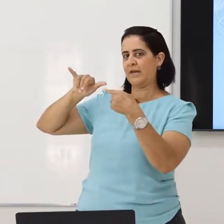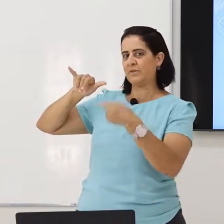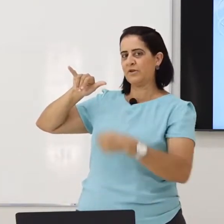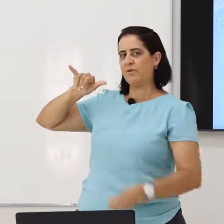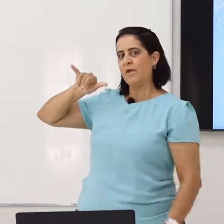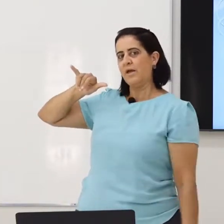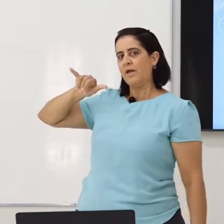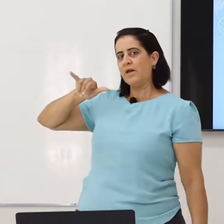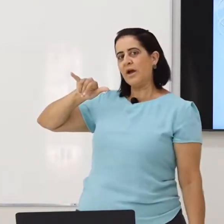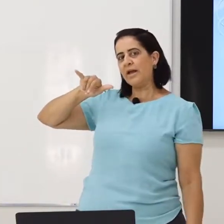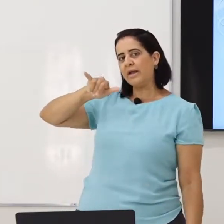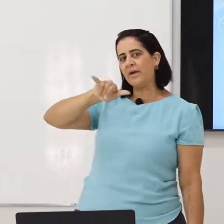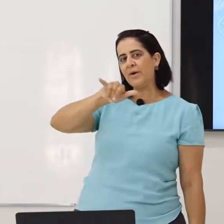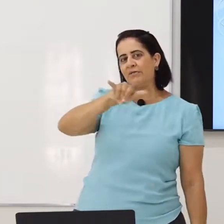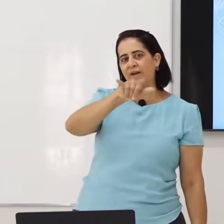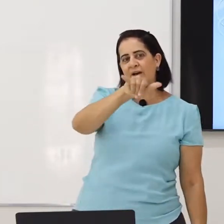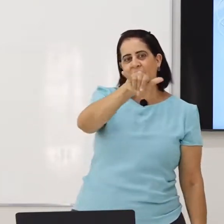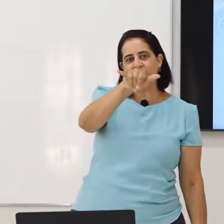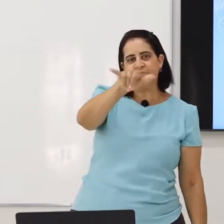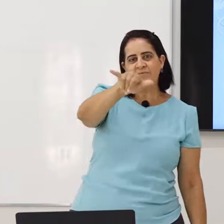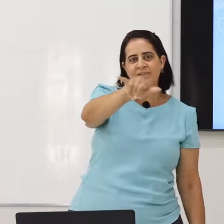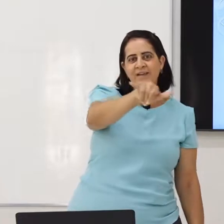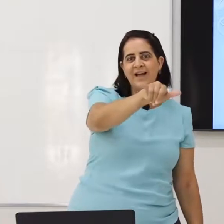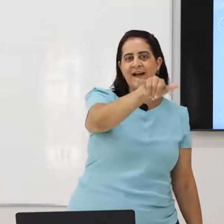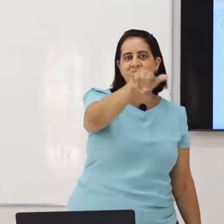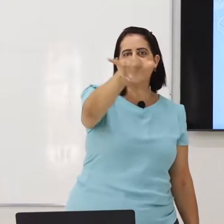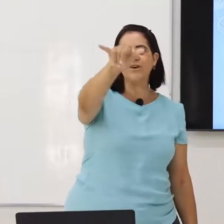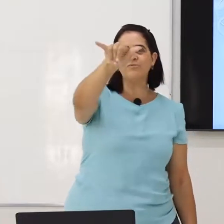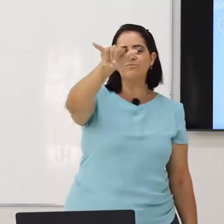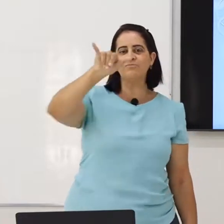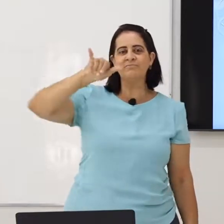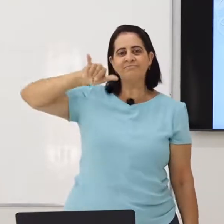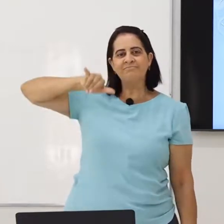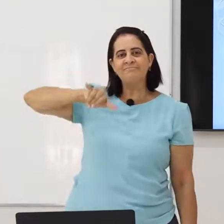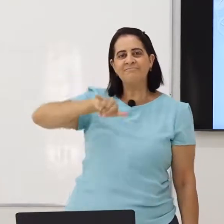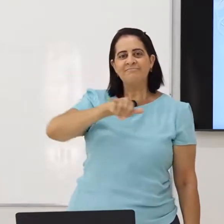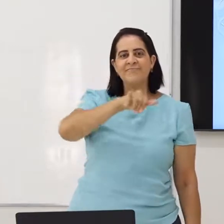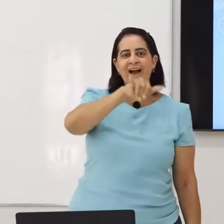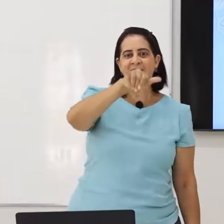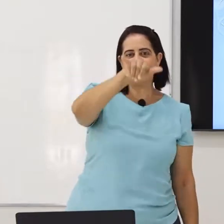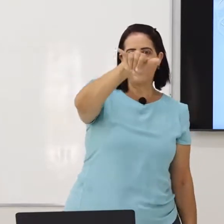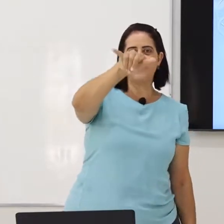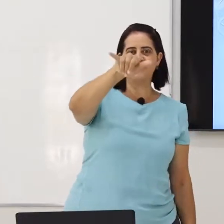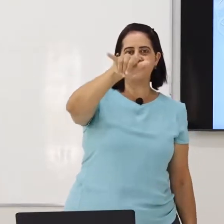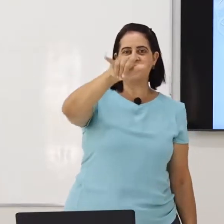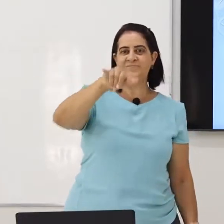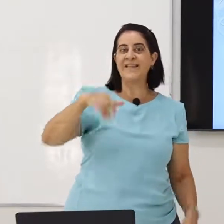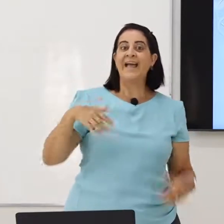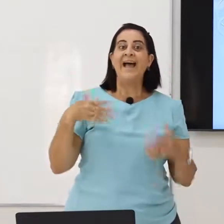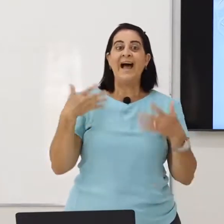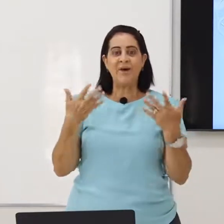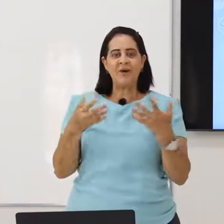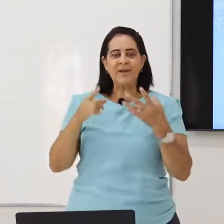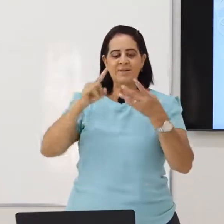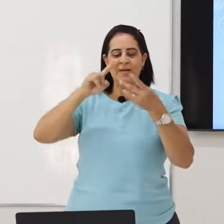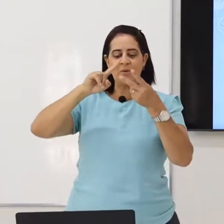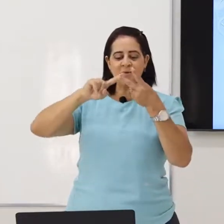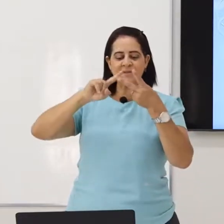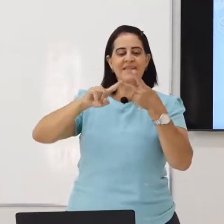Y. E olha aqui o avião. Avião. Avião. Agora, o segundo